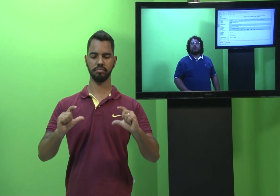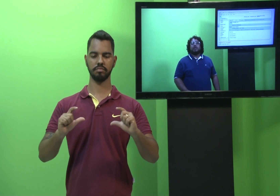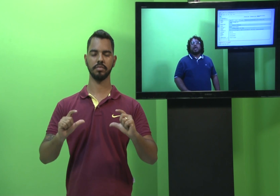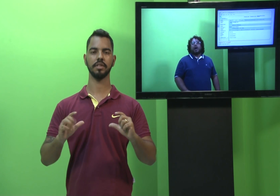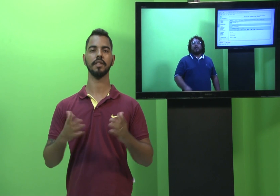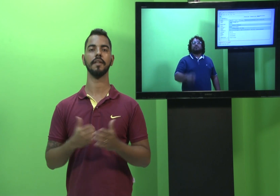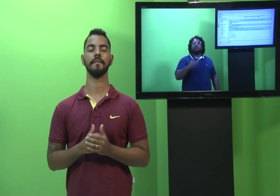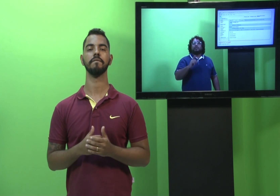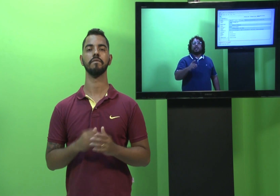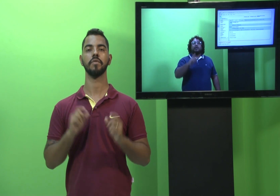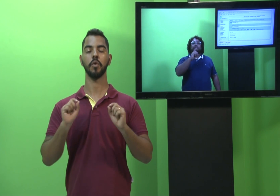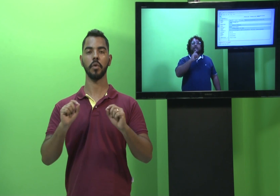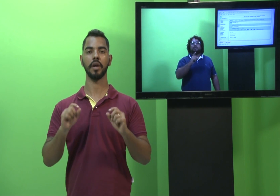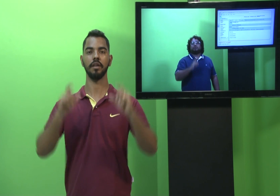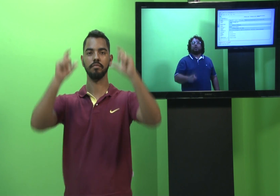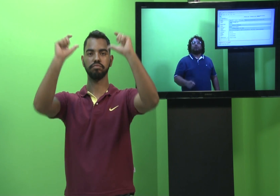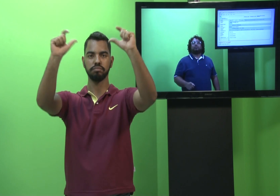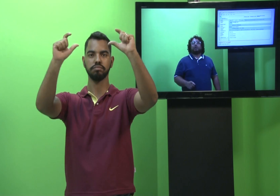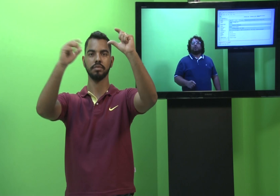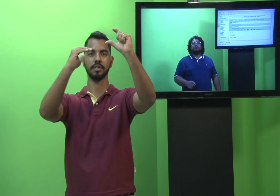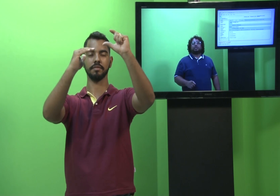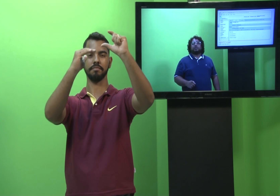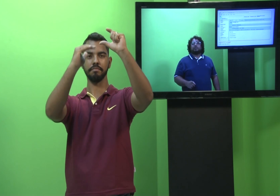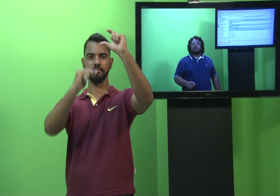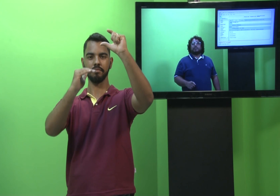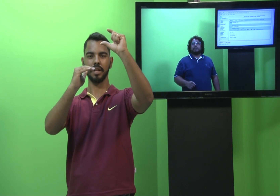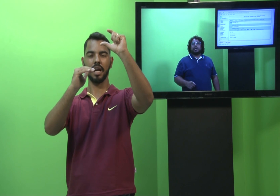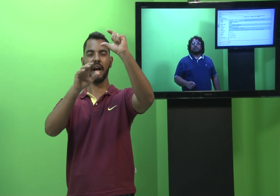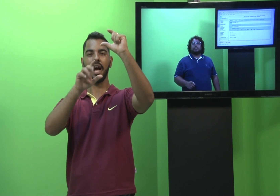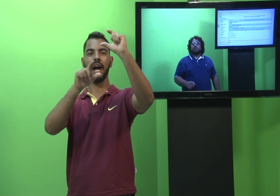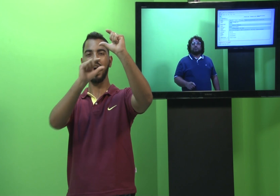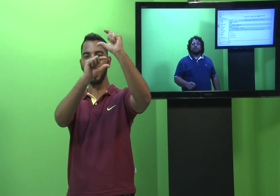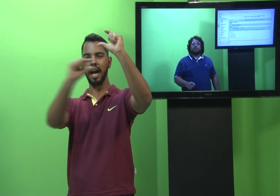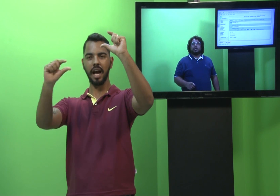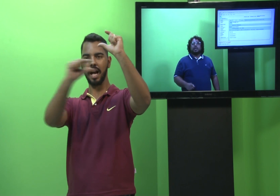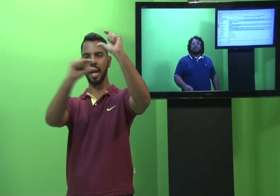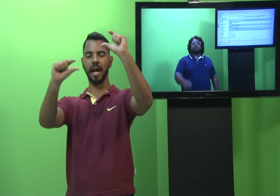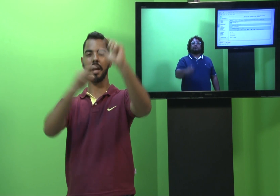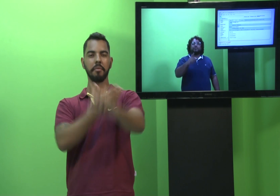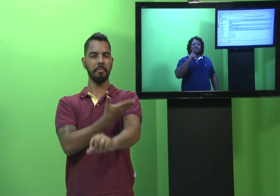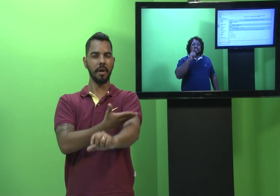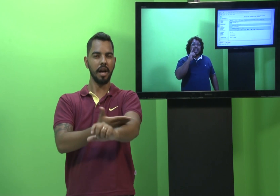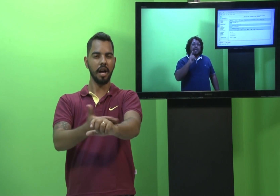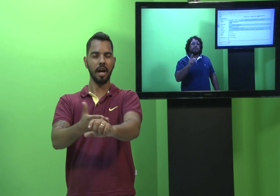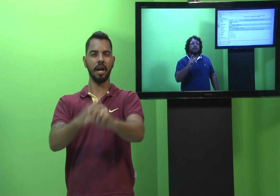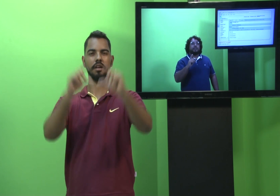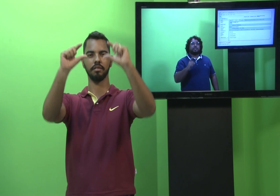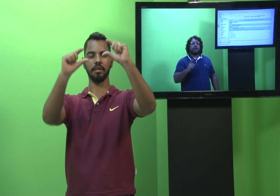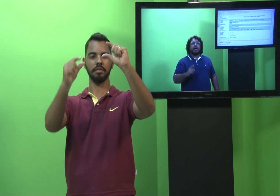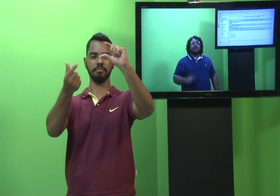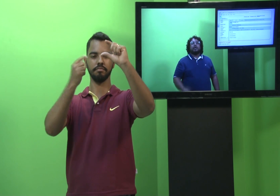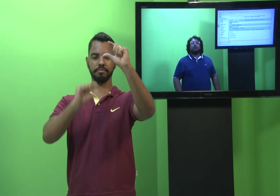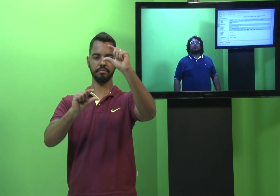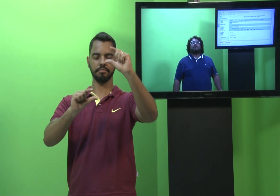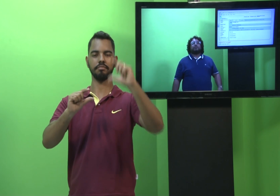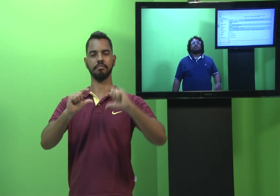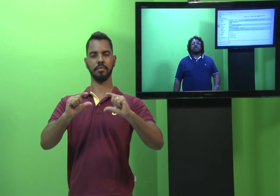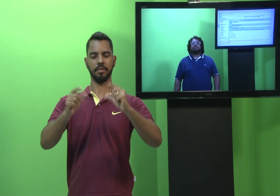leitura. Ao responder, não deixe todo o título da mensagem respondida, mas o suficiente para indicar o que você